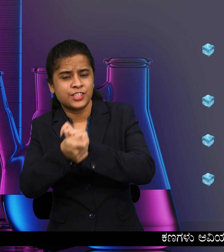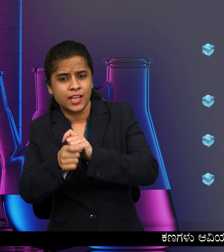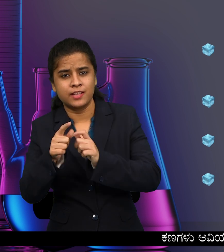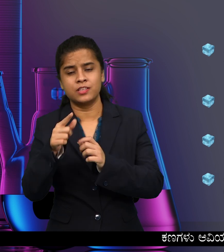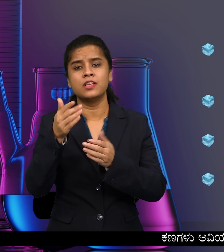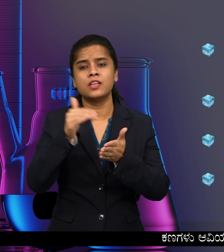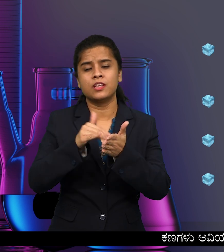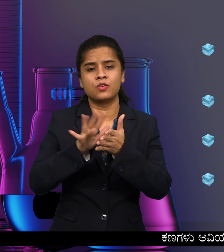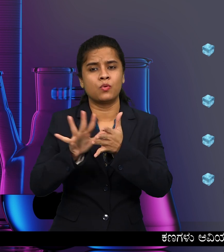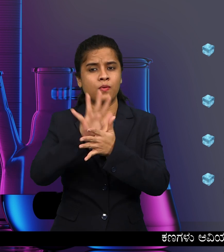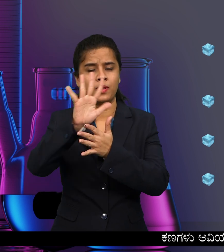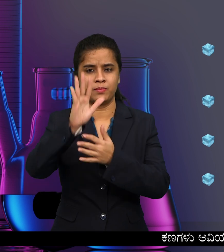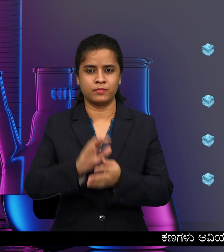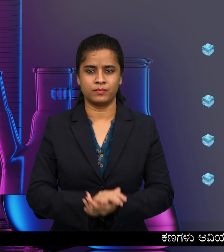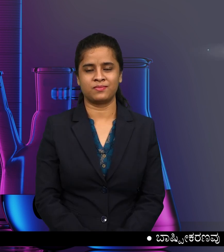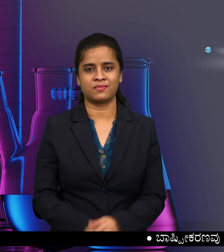ಬದಲಾಗುತ್ತವೆ.